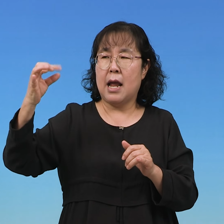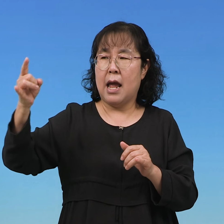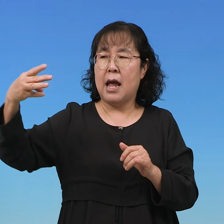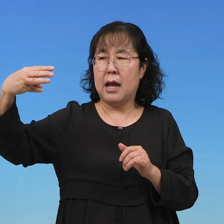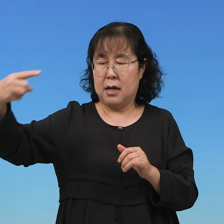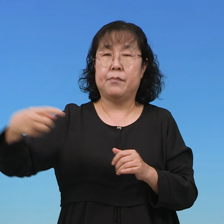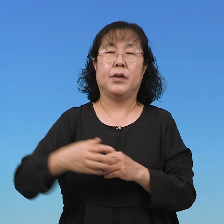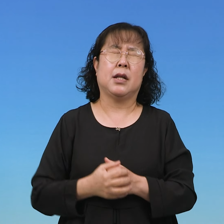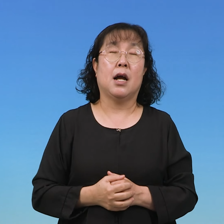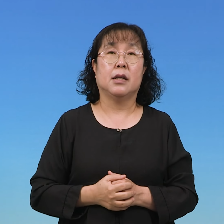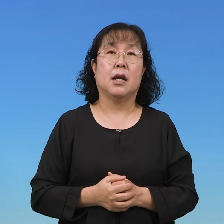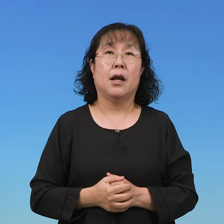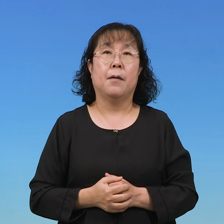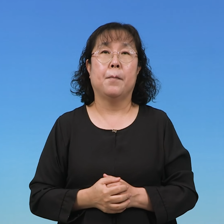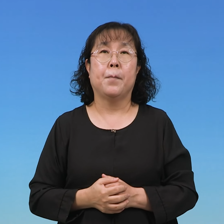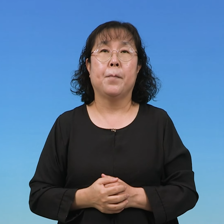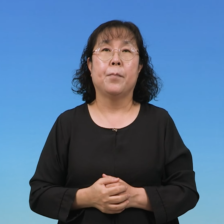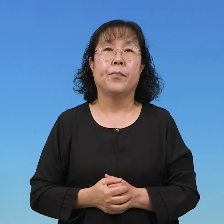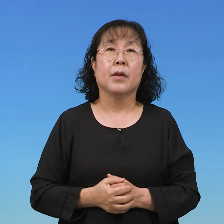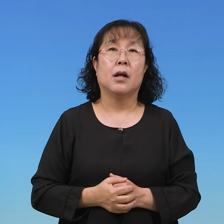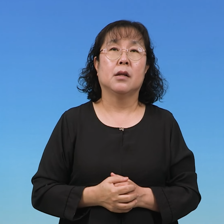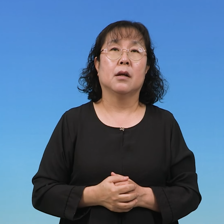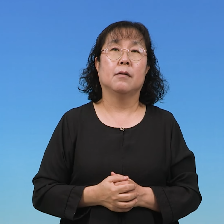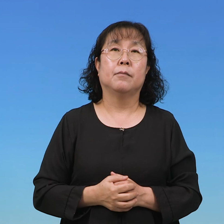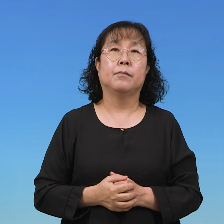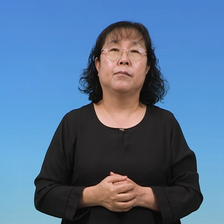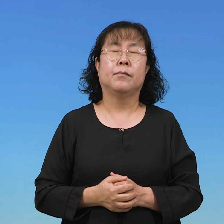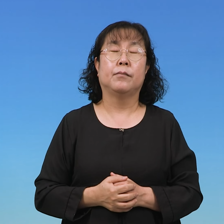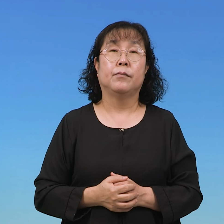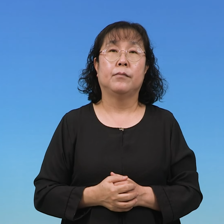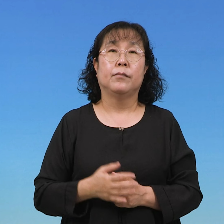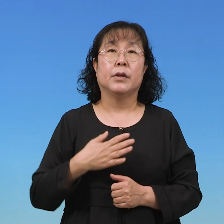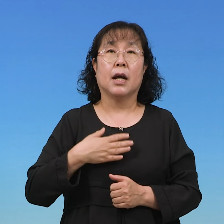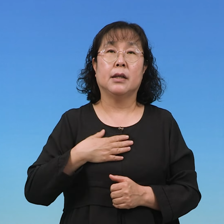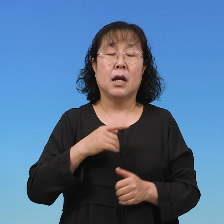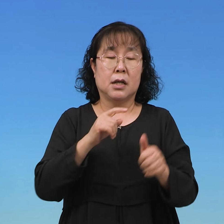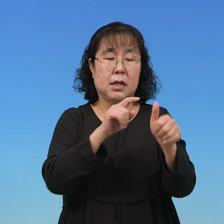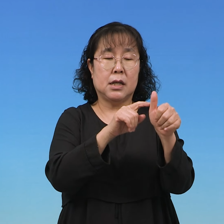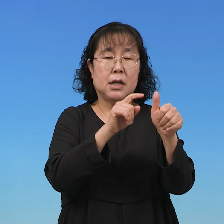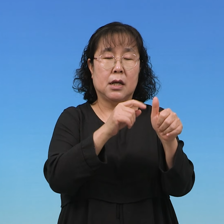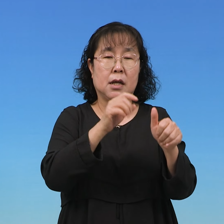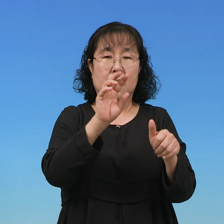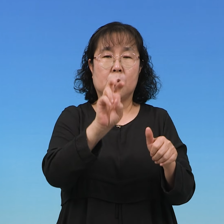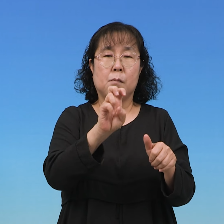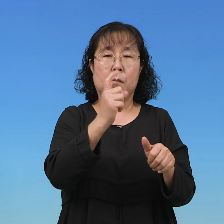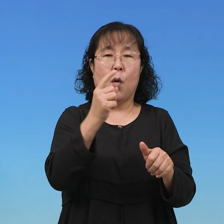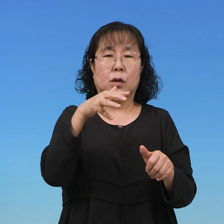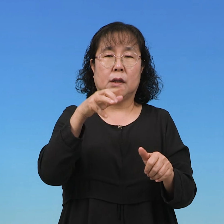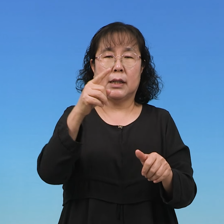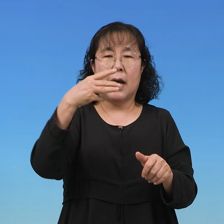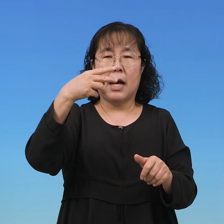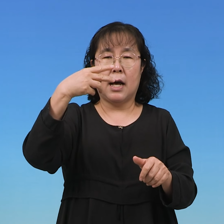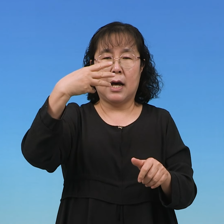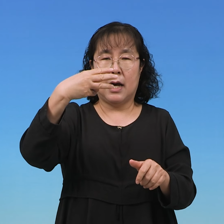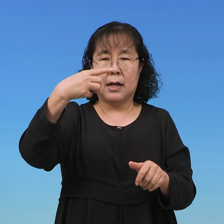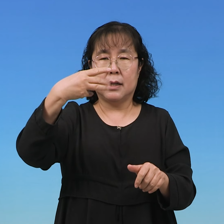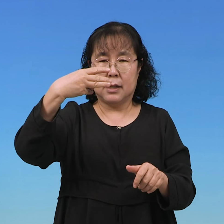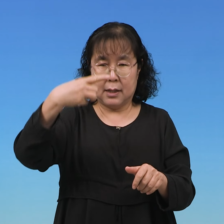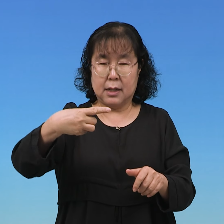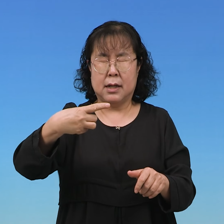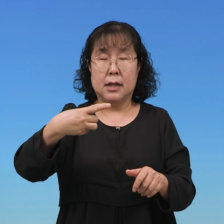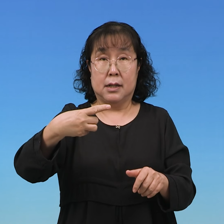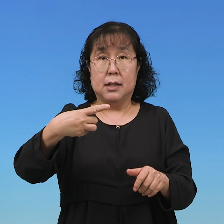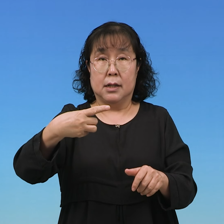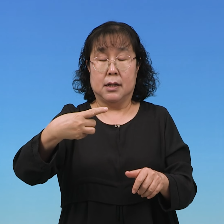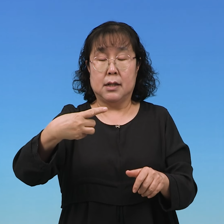이 희곡집에 대하여 언급하는 게 인상적이어서 그냥 뭐 책을 사버렸습니다. 이 희곡집을